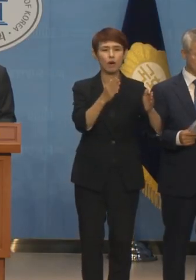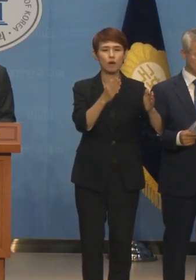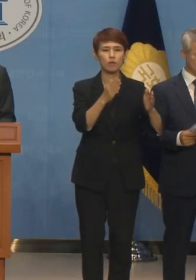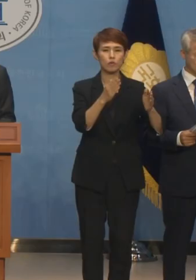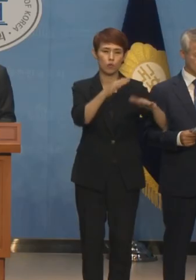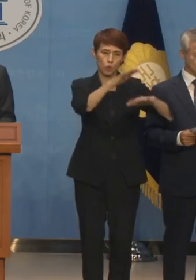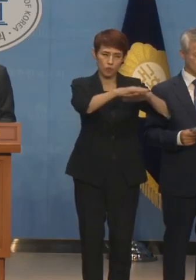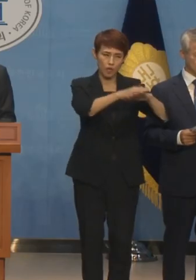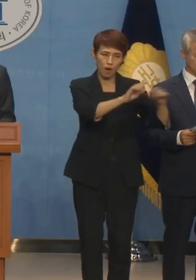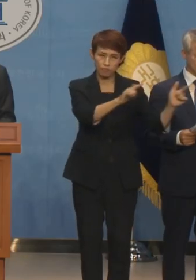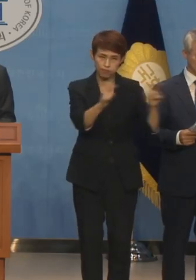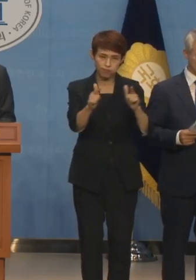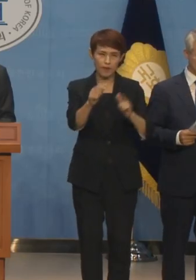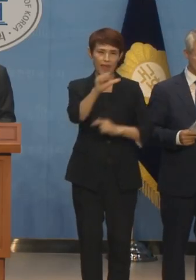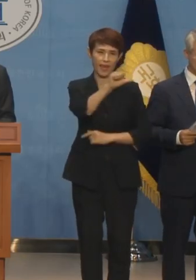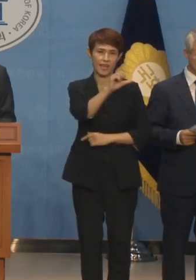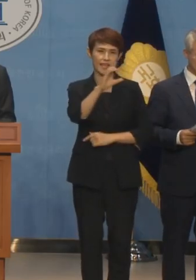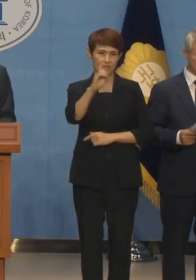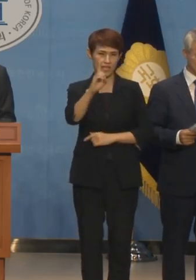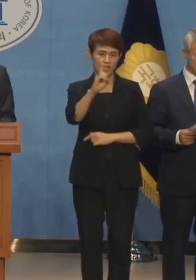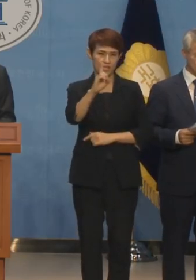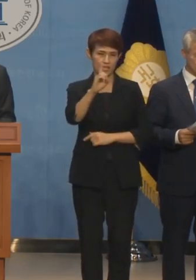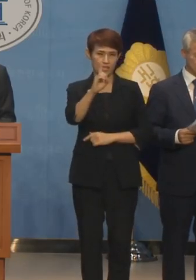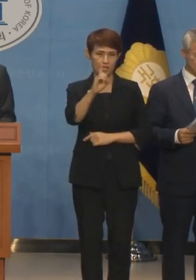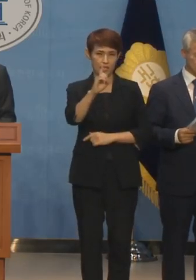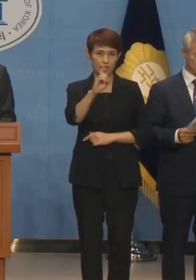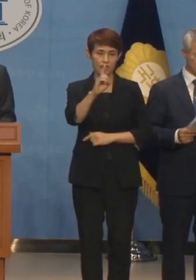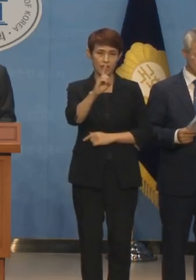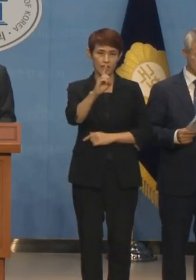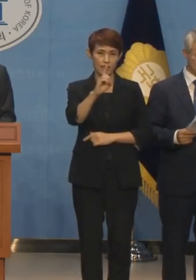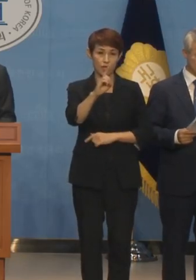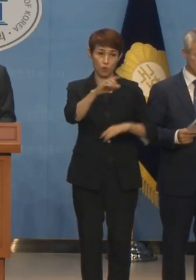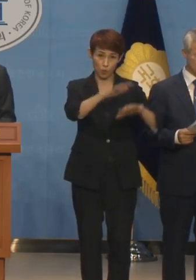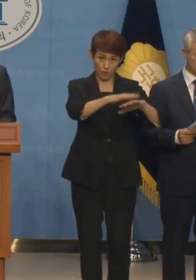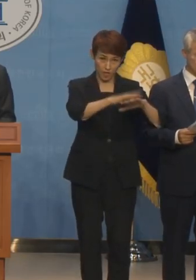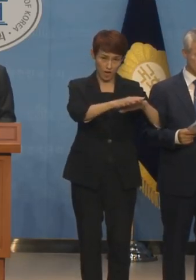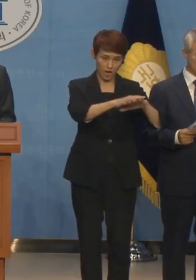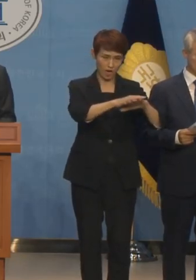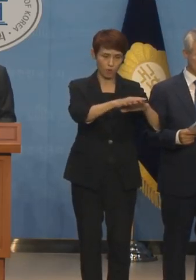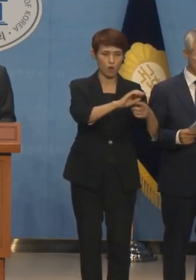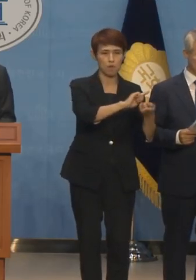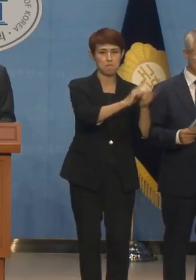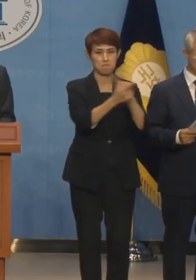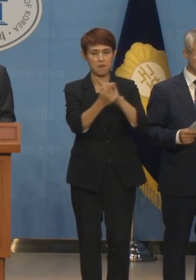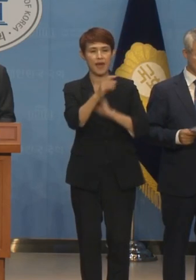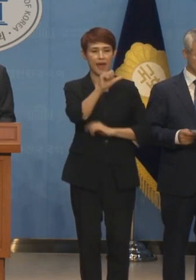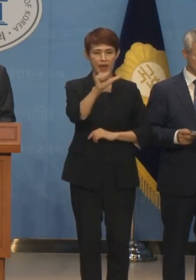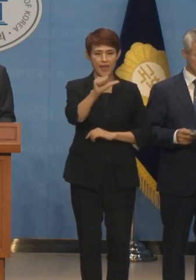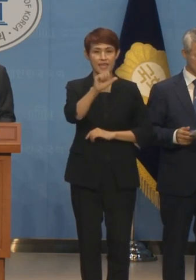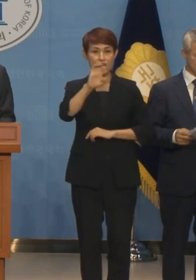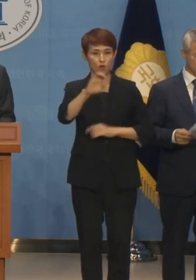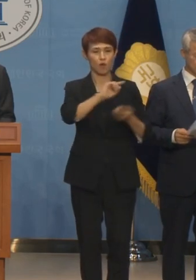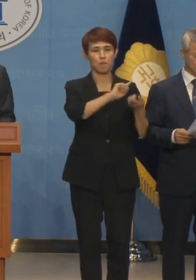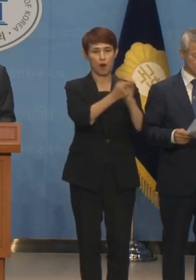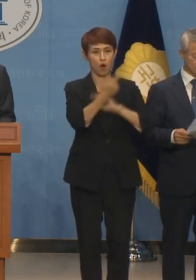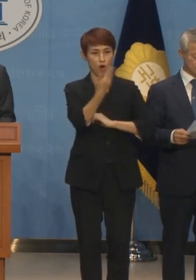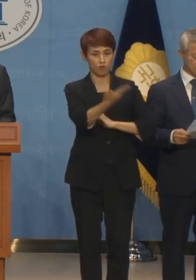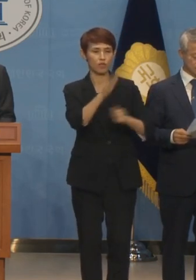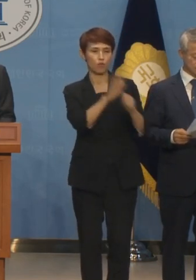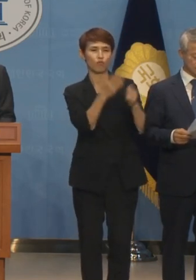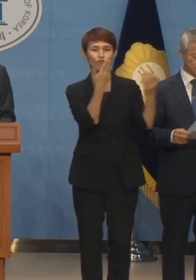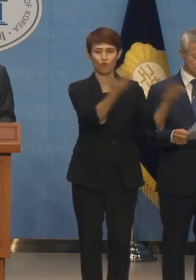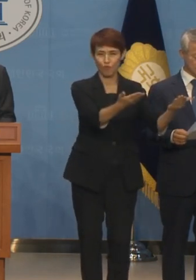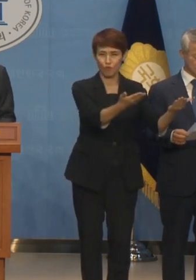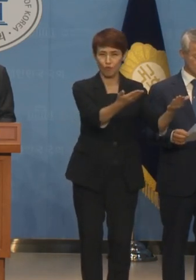농장을 AD 농장, 일명 A로 개선할 수 있도록 지원해 준다고 하였는데